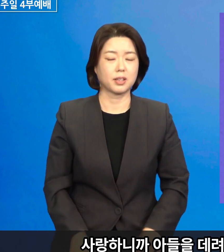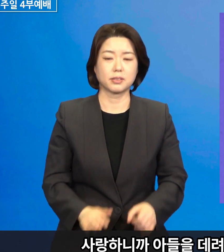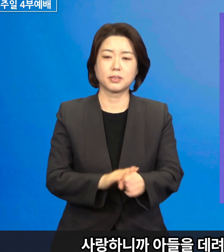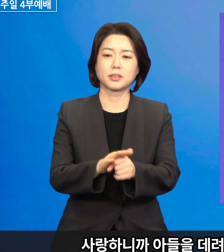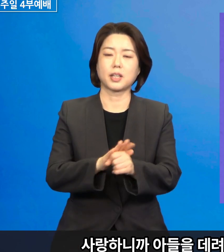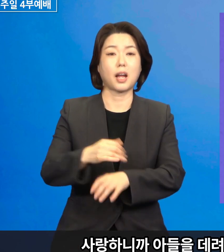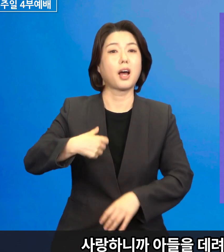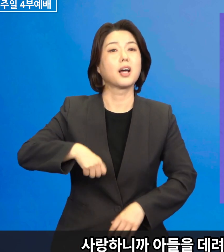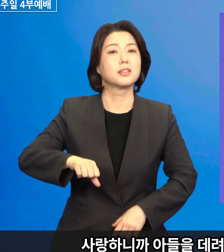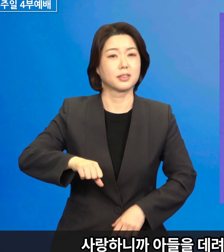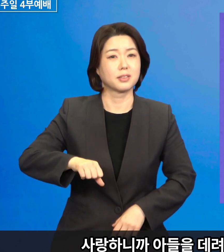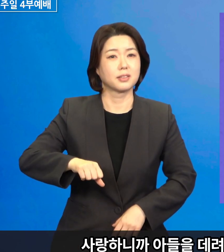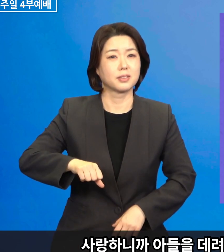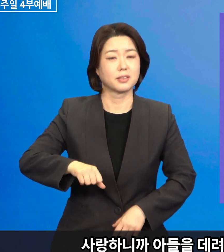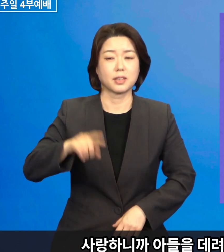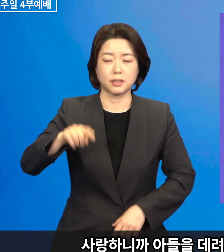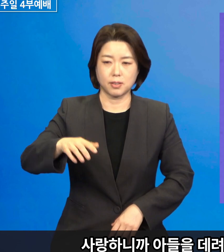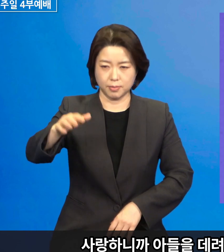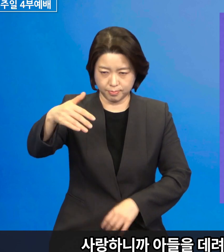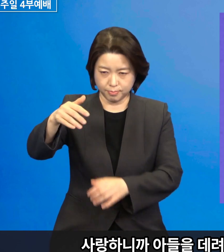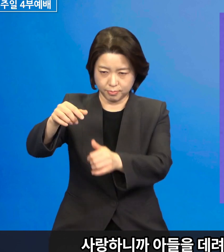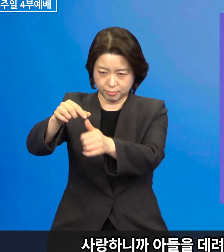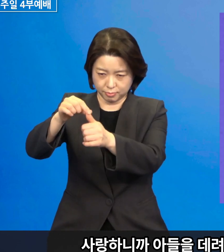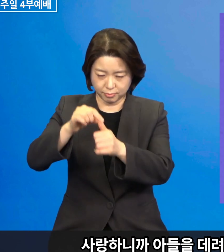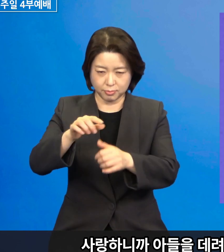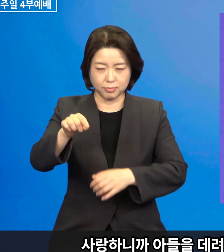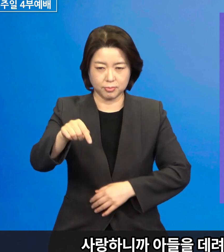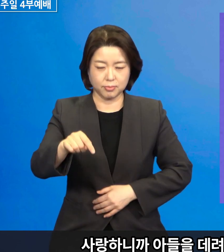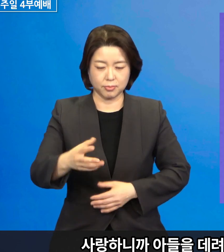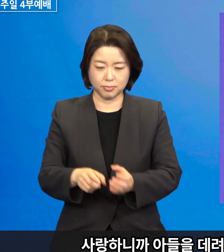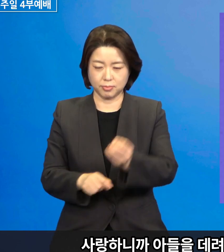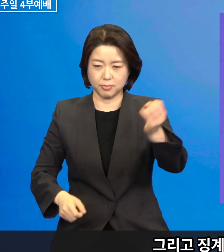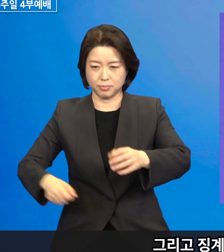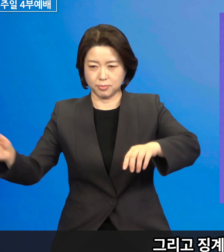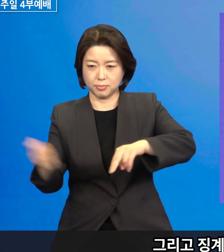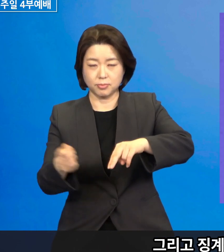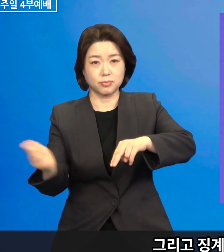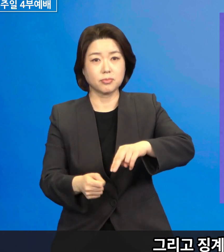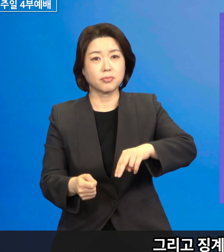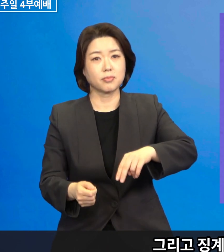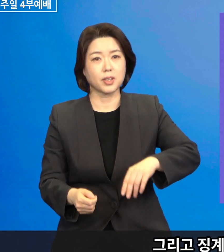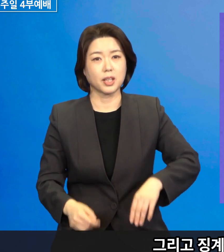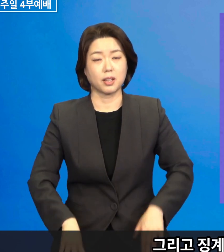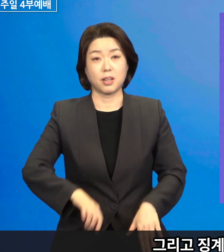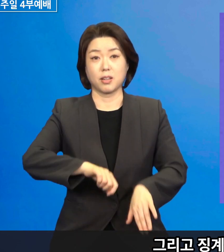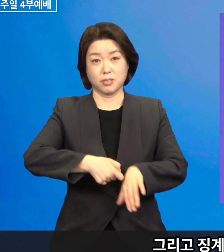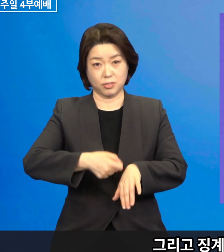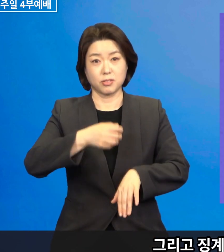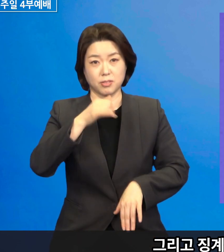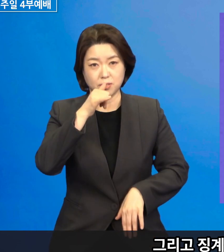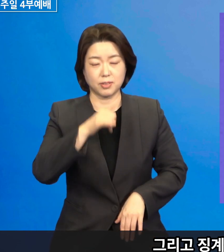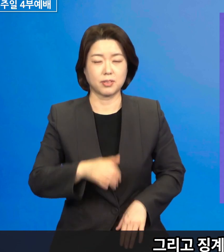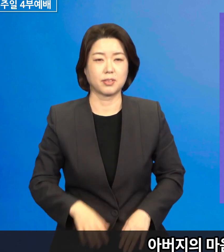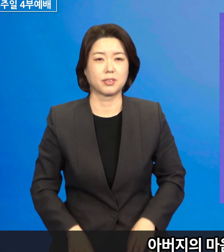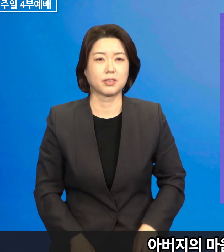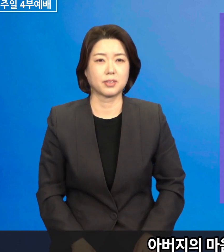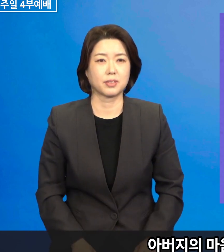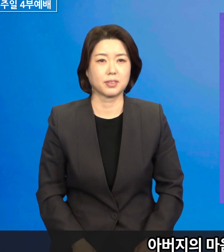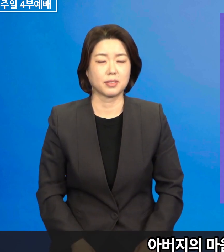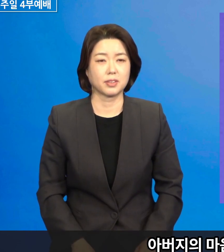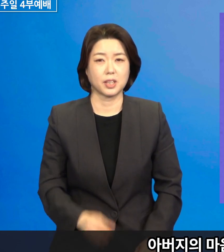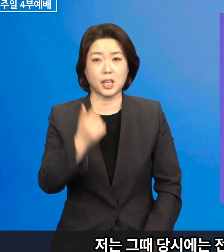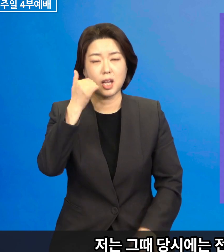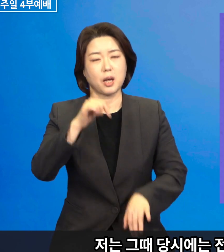사랑하니까 아들을 데려다가 몽둥이를 드신 거예요. 그리고 징계를 하신 것이죠. 아버지의